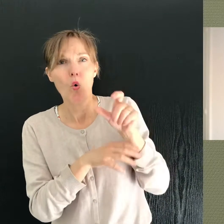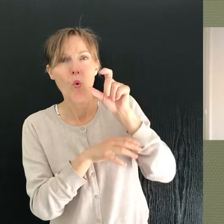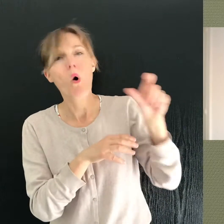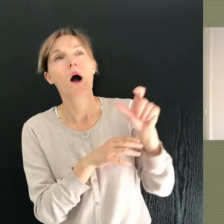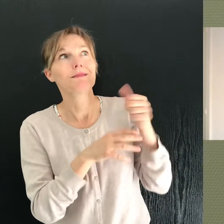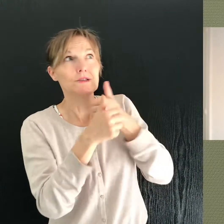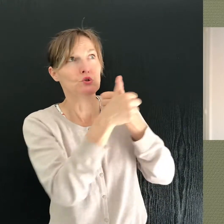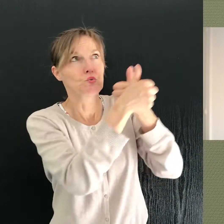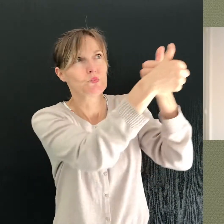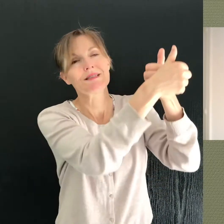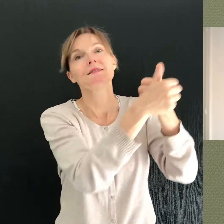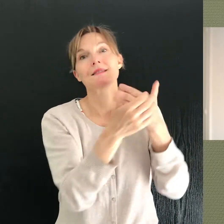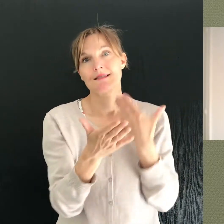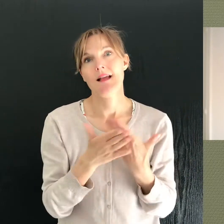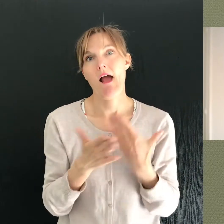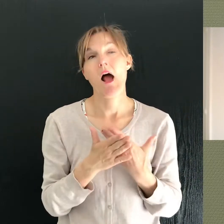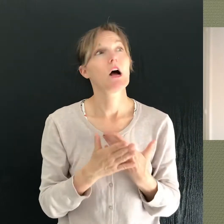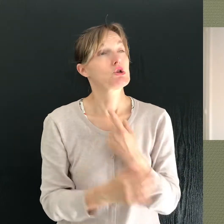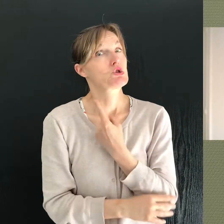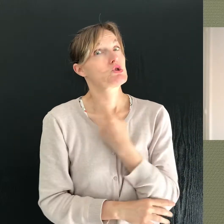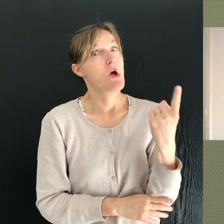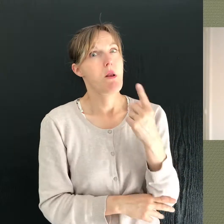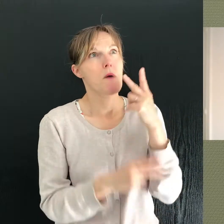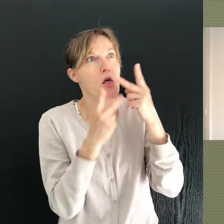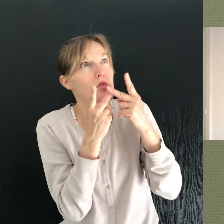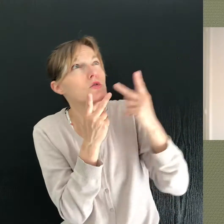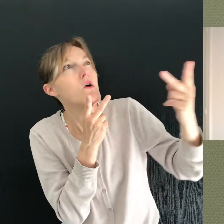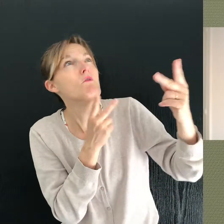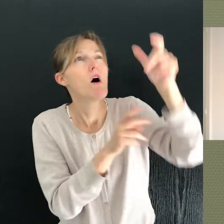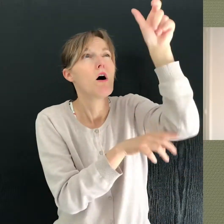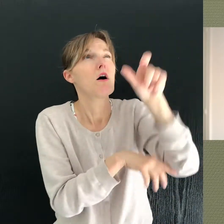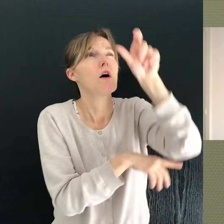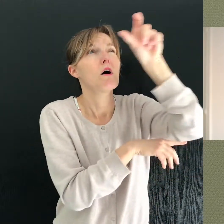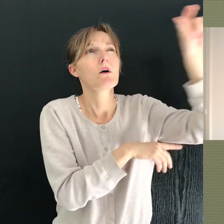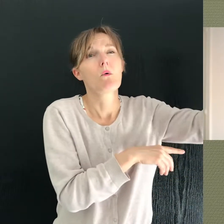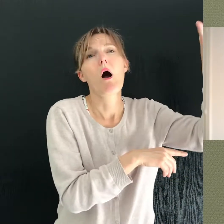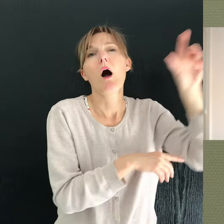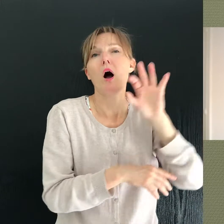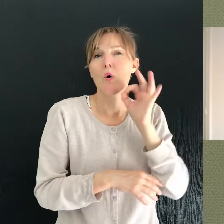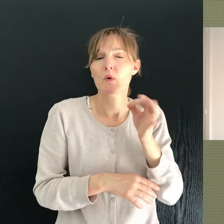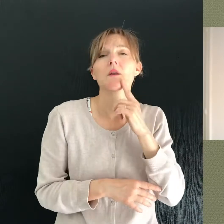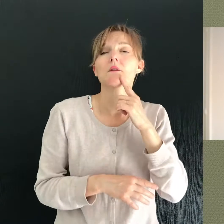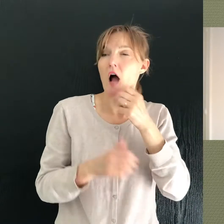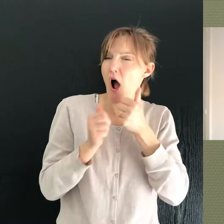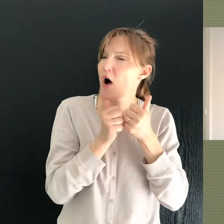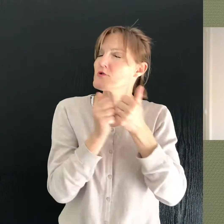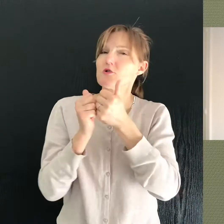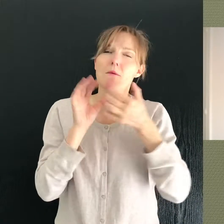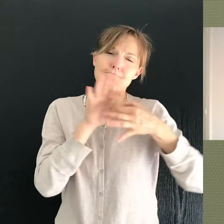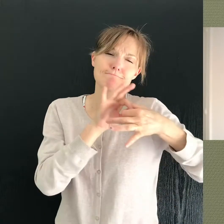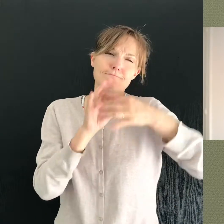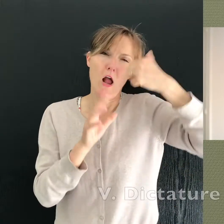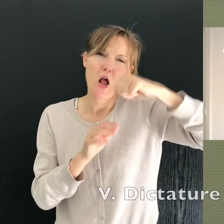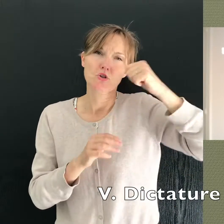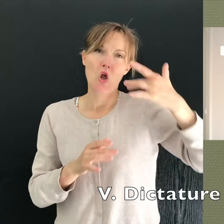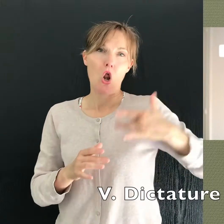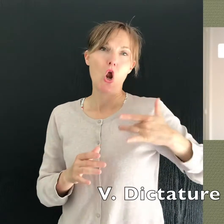c'est seulement au pied de la croix de Christ que nous serons vraiment un seul cœur, unis pour le